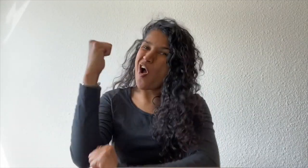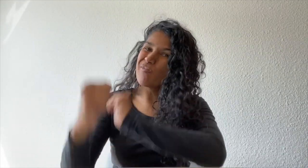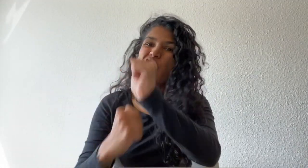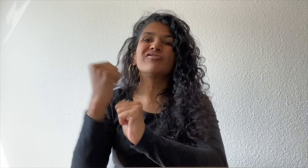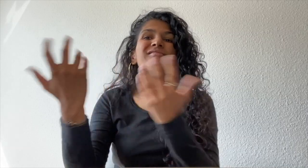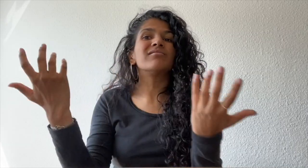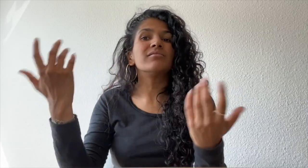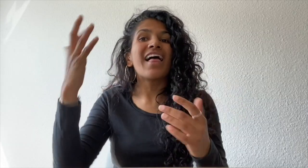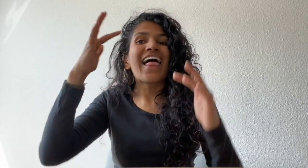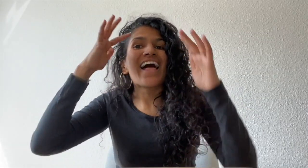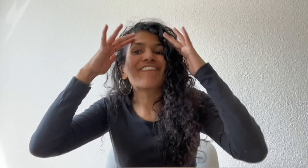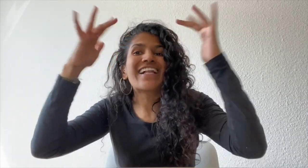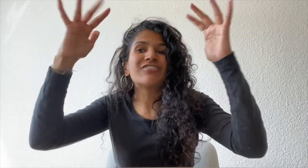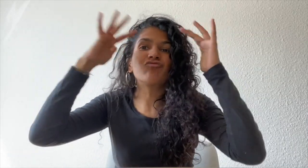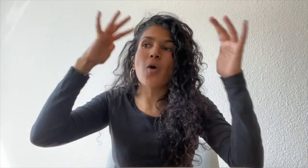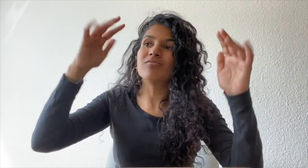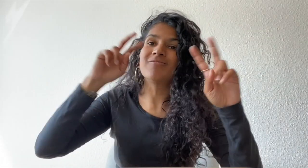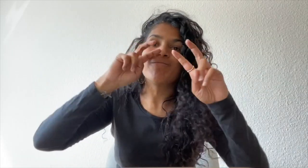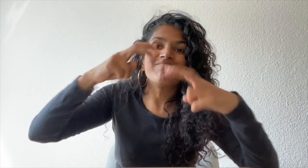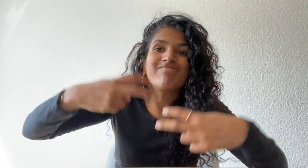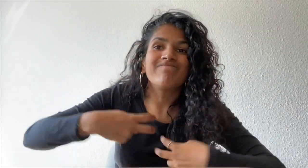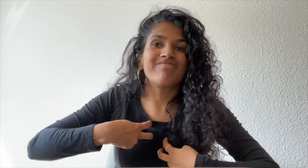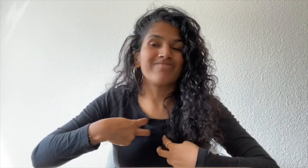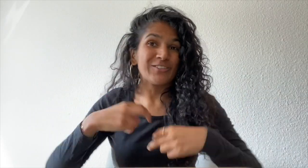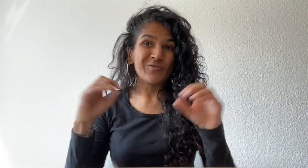dass die eigene Hautfarbe weiße